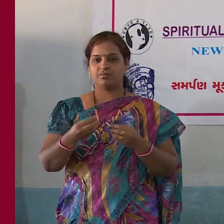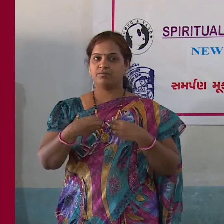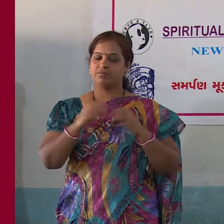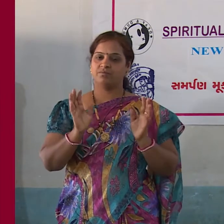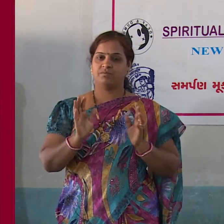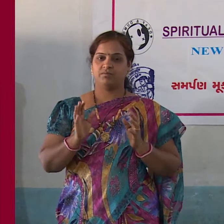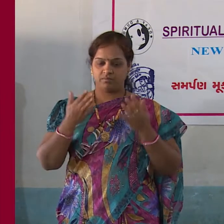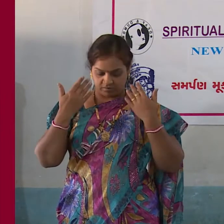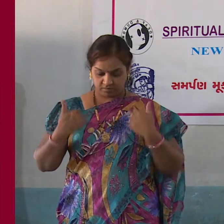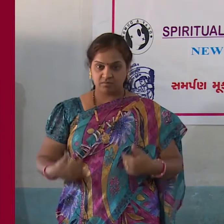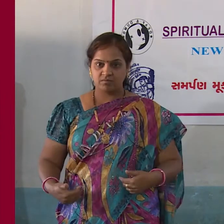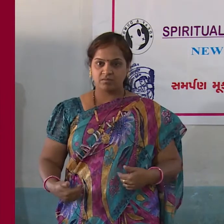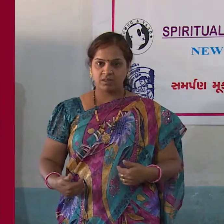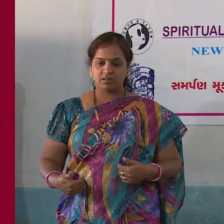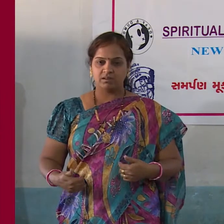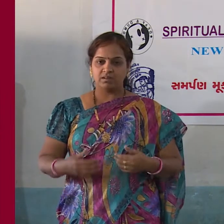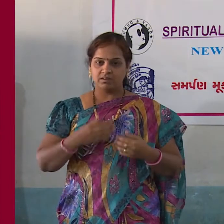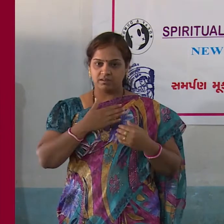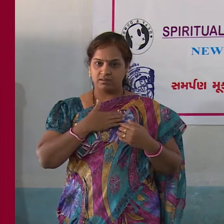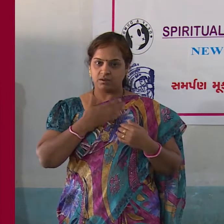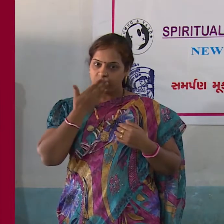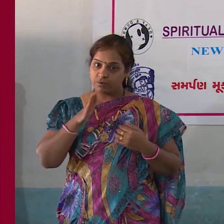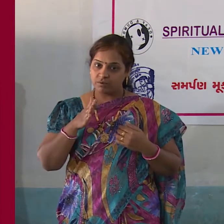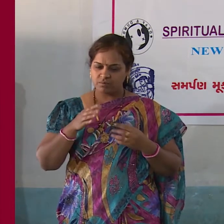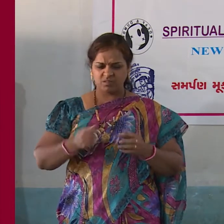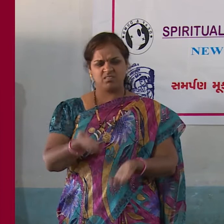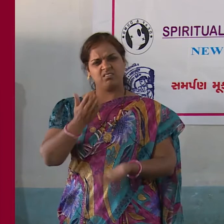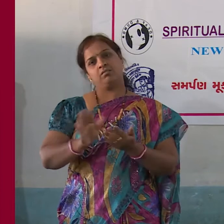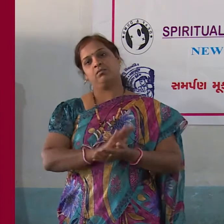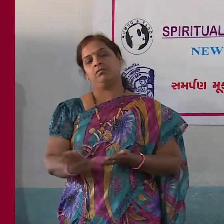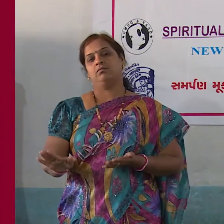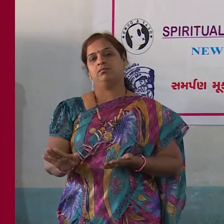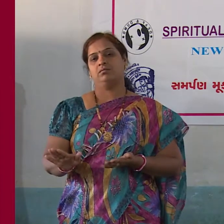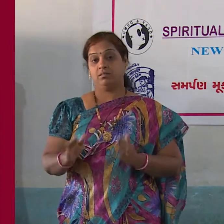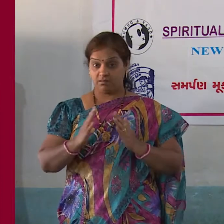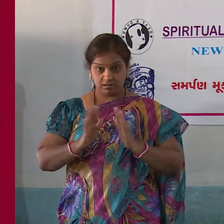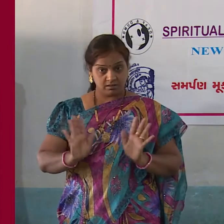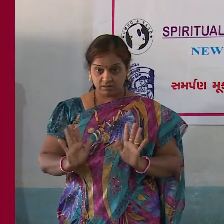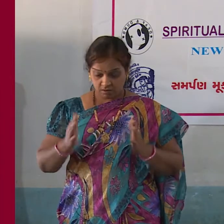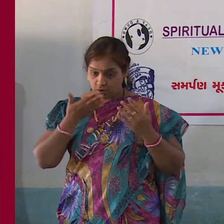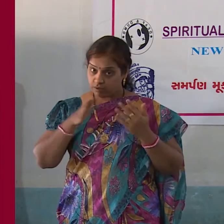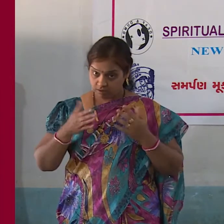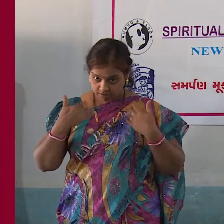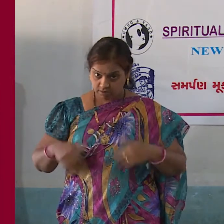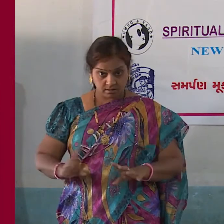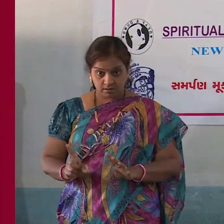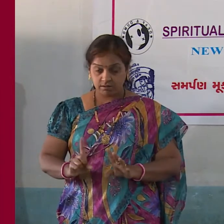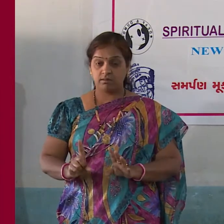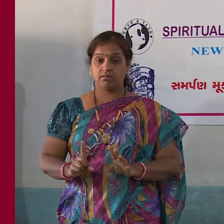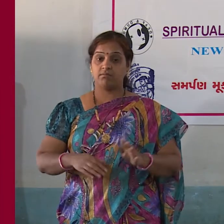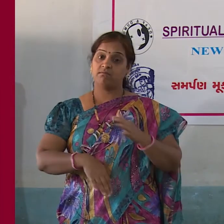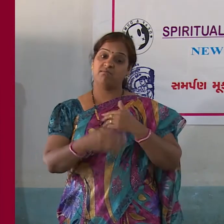के बाद शरीर रूपी पिंजरा बस उसी समय जला दिया जाता है, दफना दिया जाता है, खत्म।